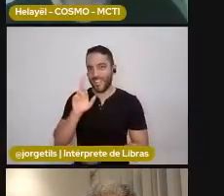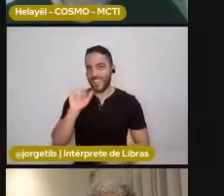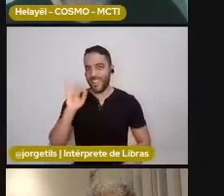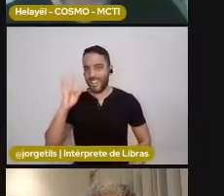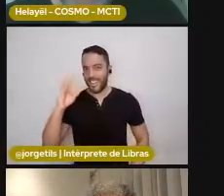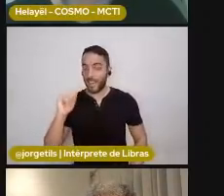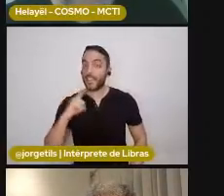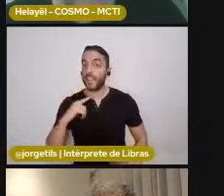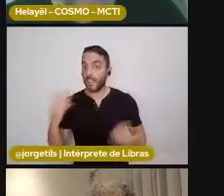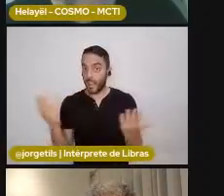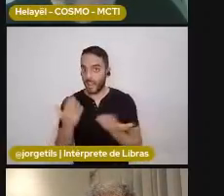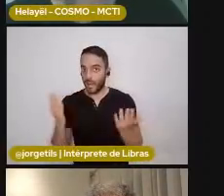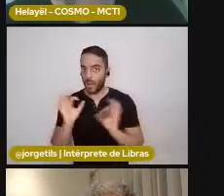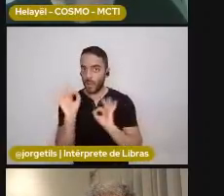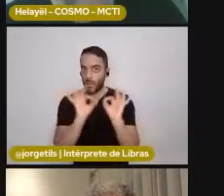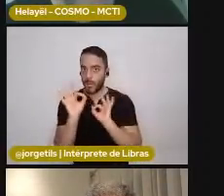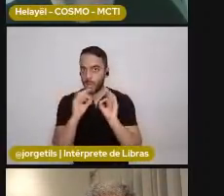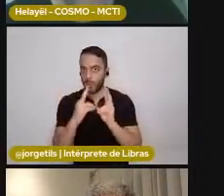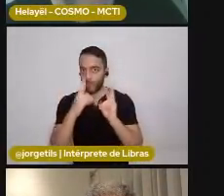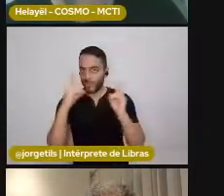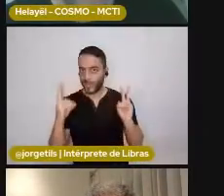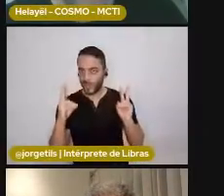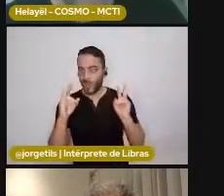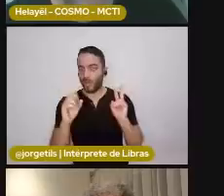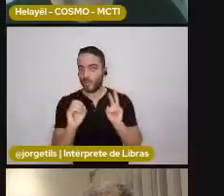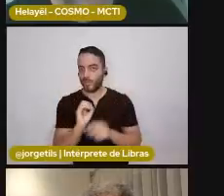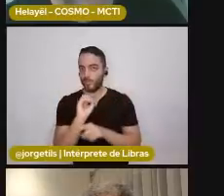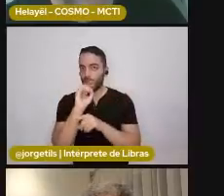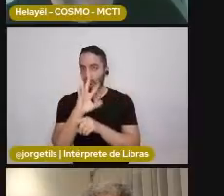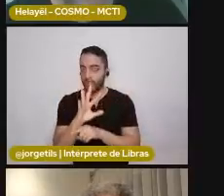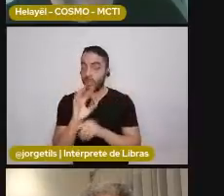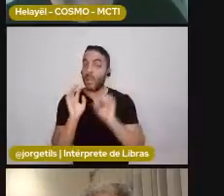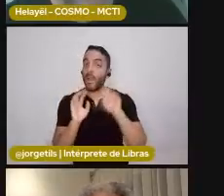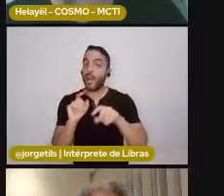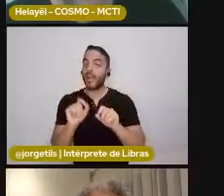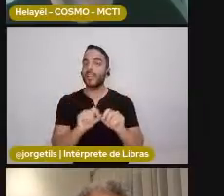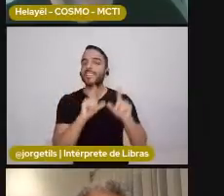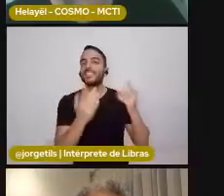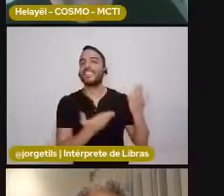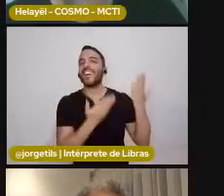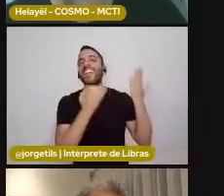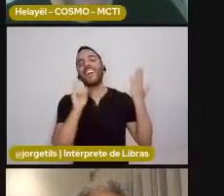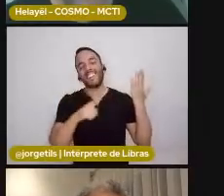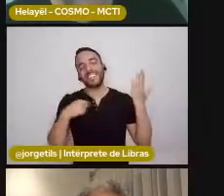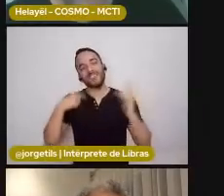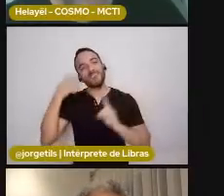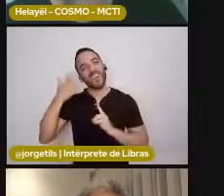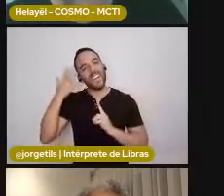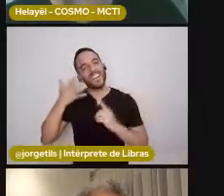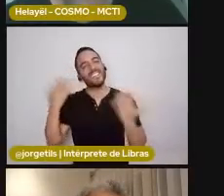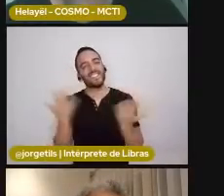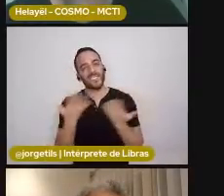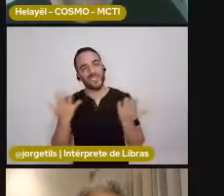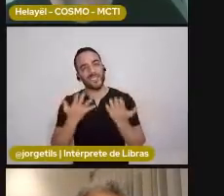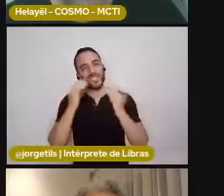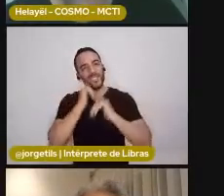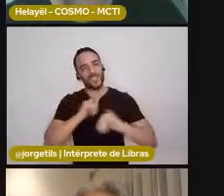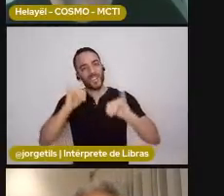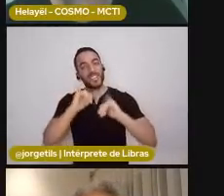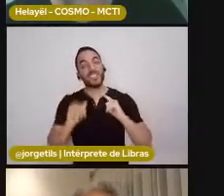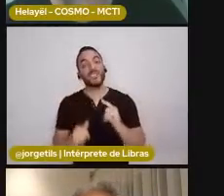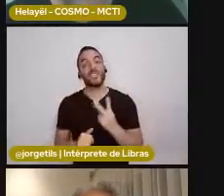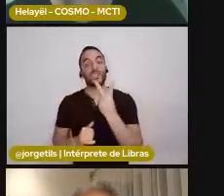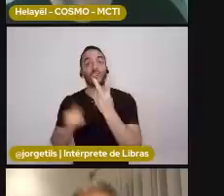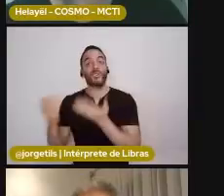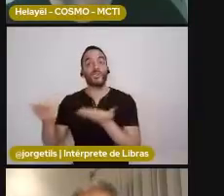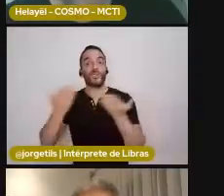transmissão. E o próximo slide mostra o nosso cartazinho de hoje, que traz os nossos dois convidados VIPs